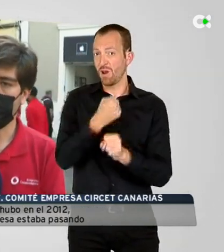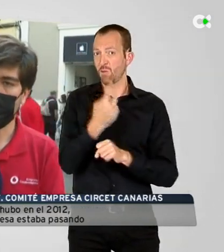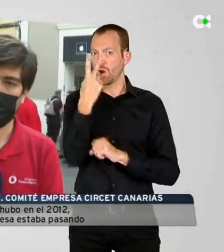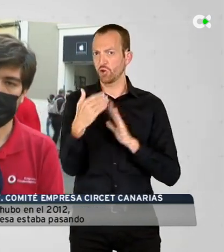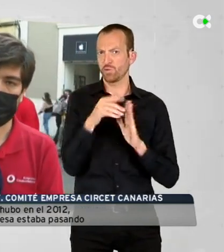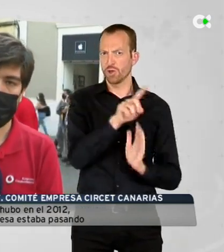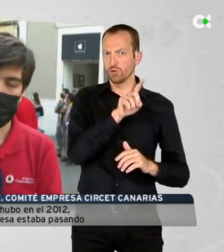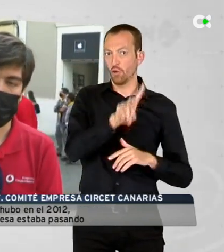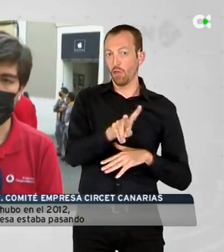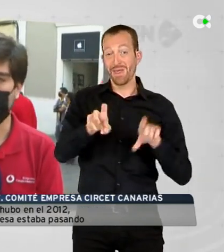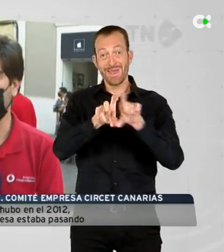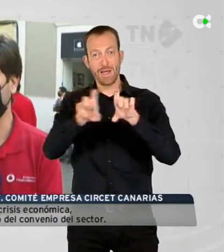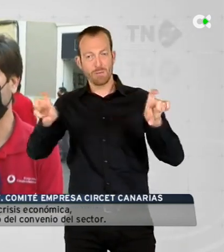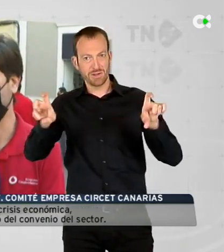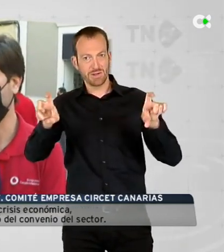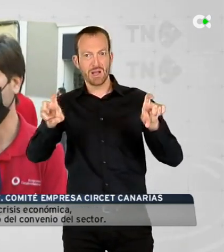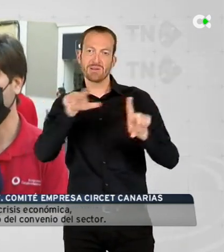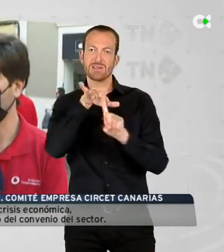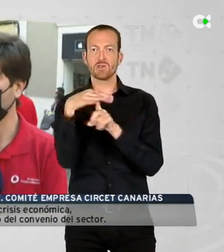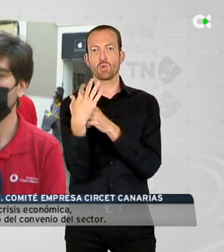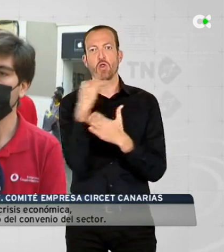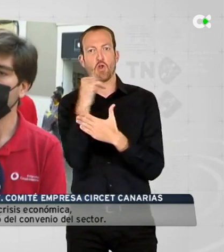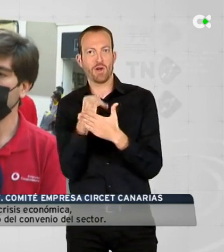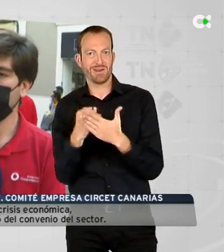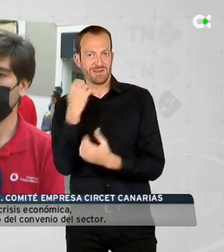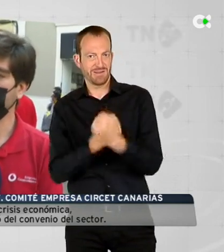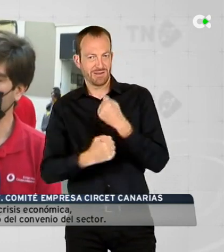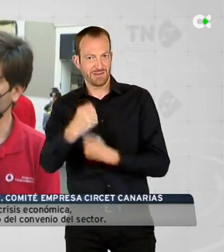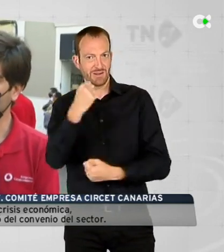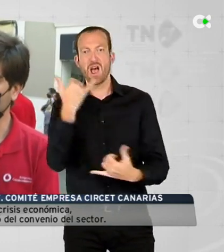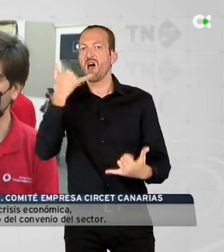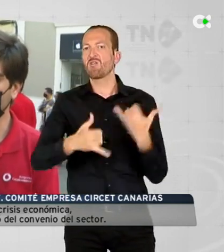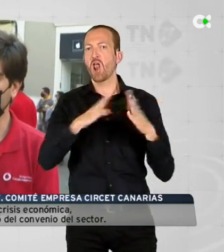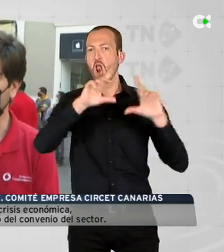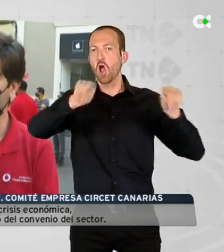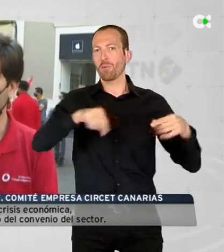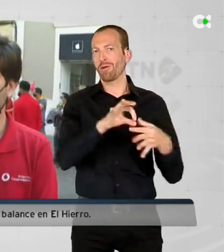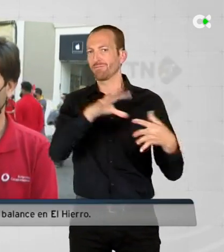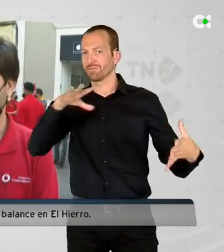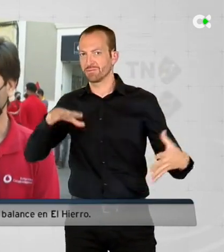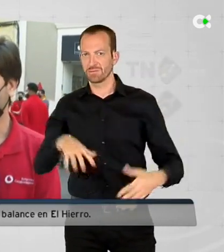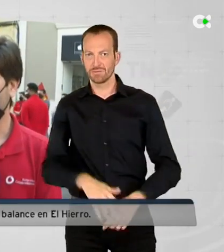2012, la empresa estaba pasando una, digamos, una crisis económica y se deslindó del convenio del sector.